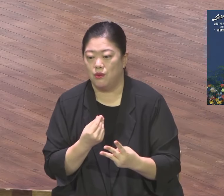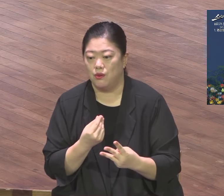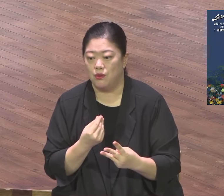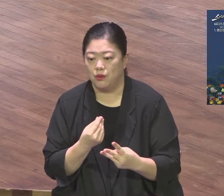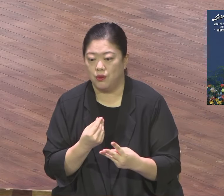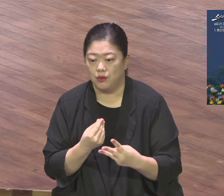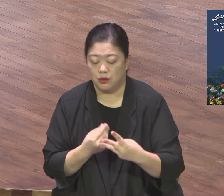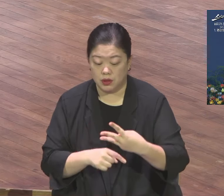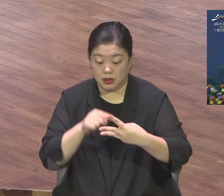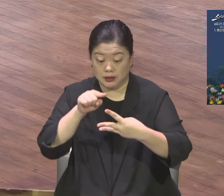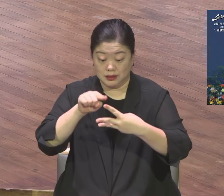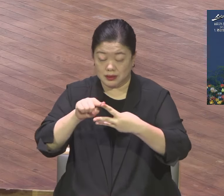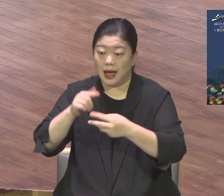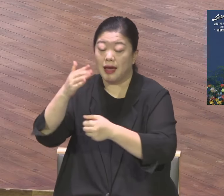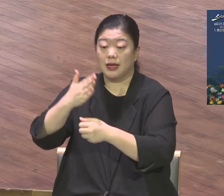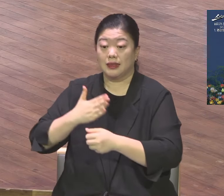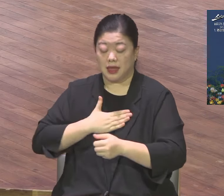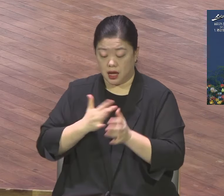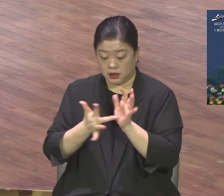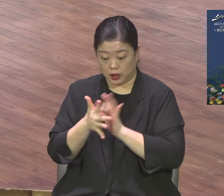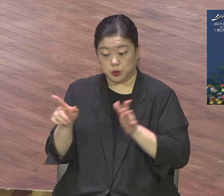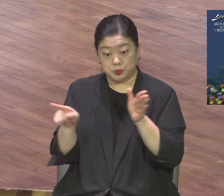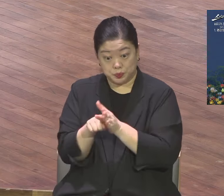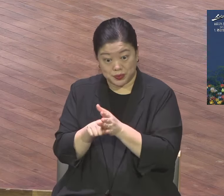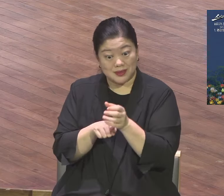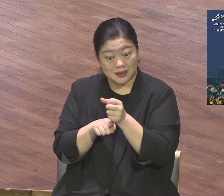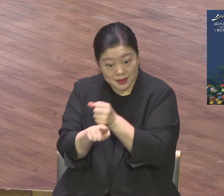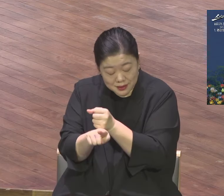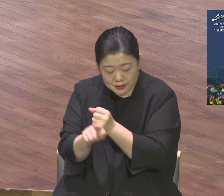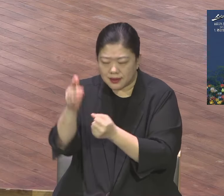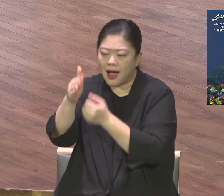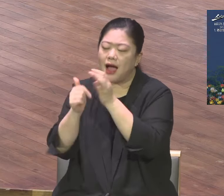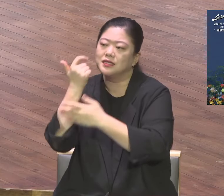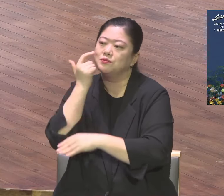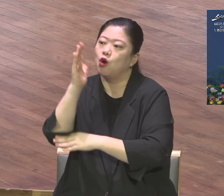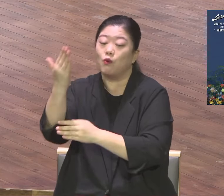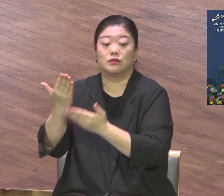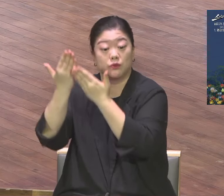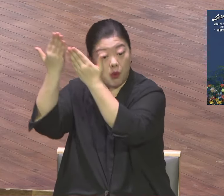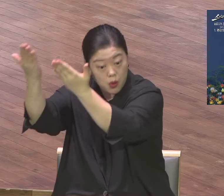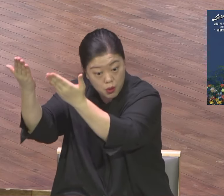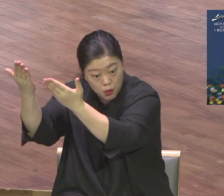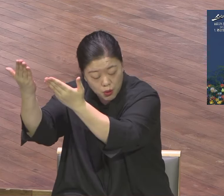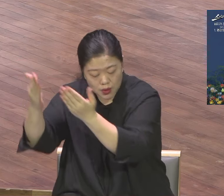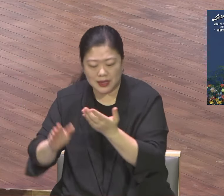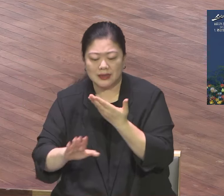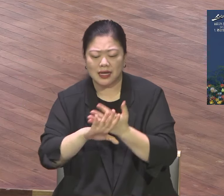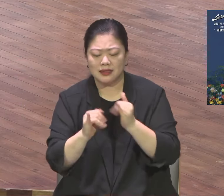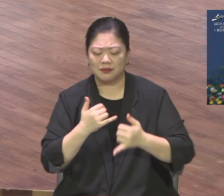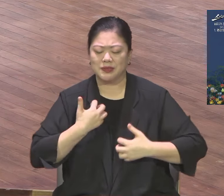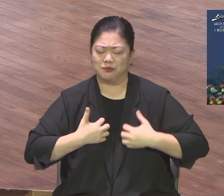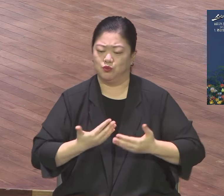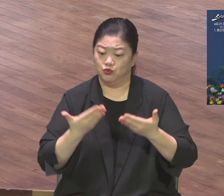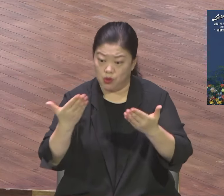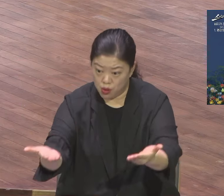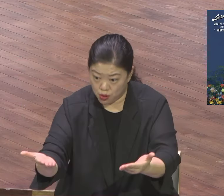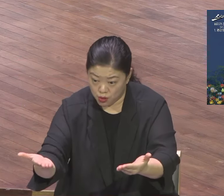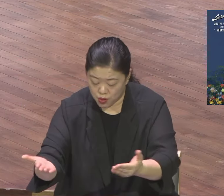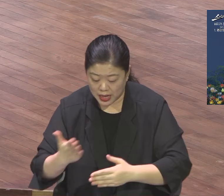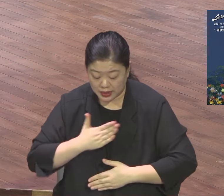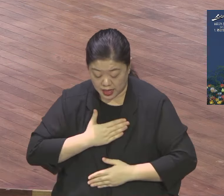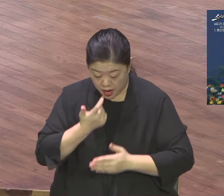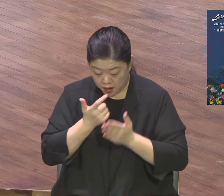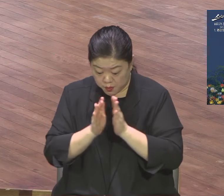삶, 이웃에게 기쁨을 주는 삶, 자신에게는 행복이 넘치는 삶. 이거 세 가지.